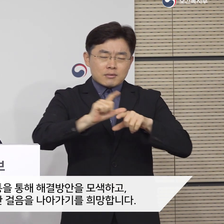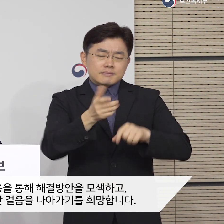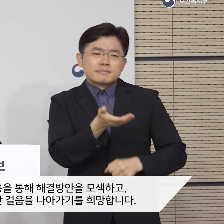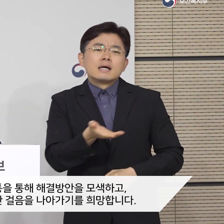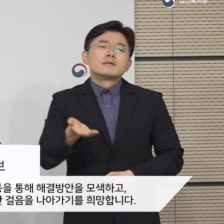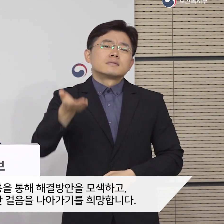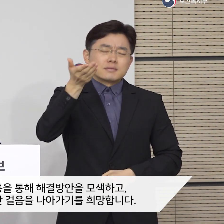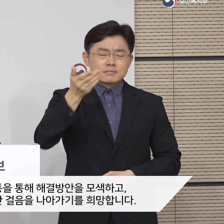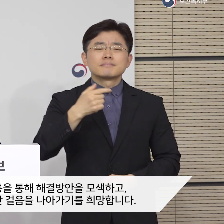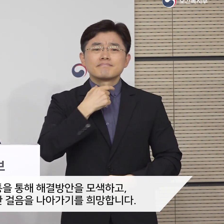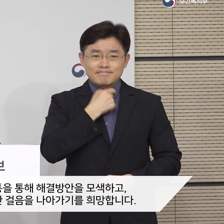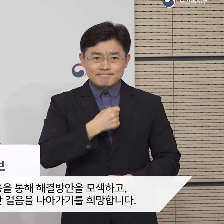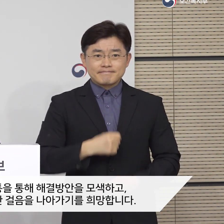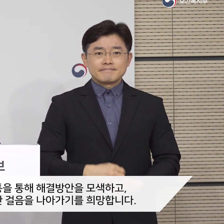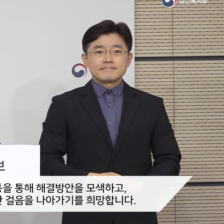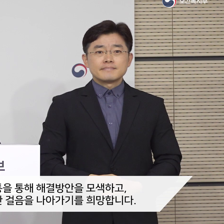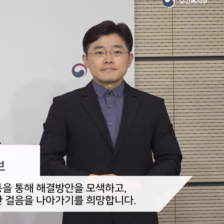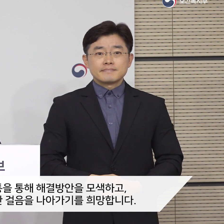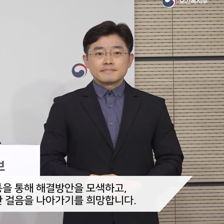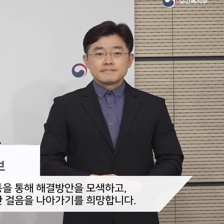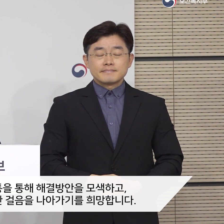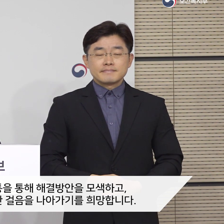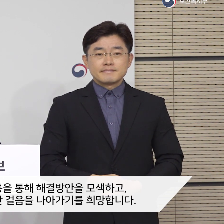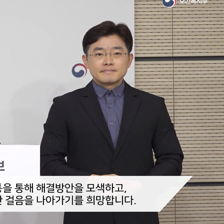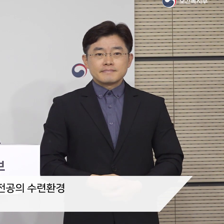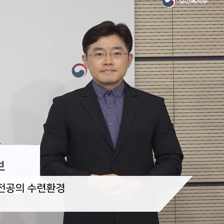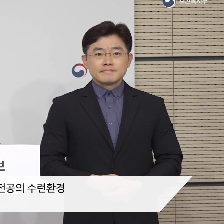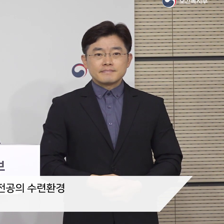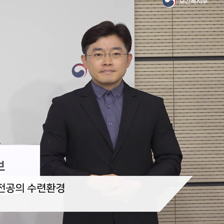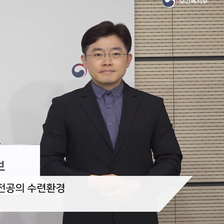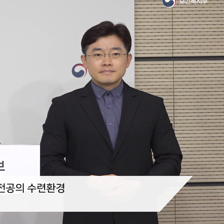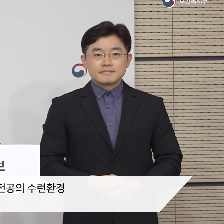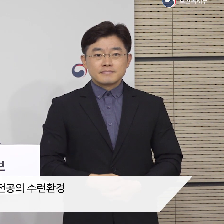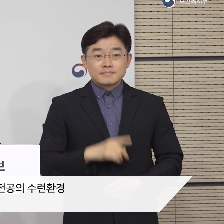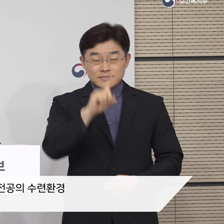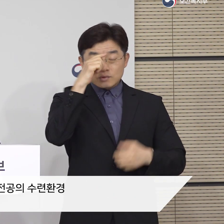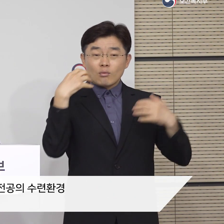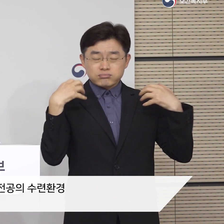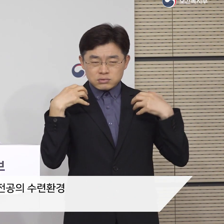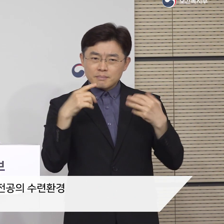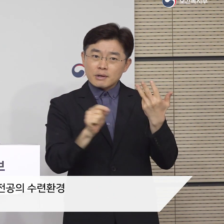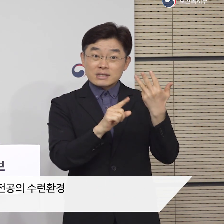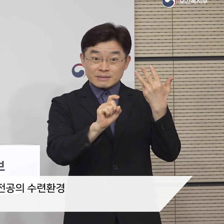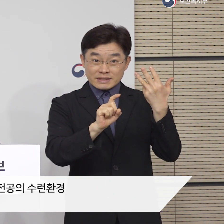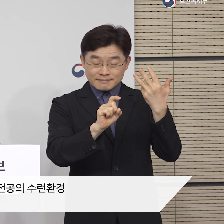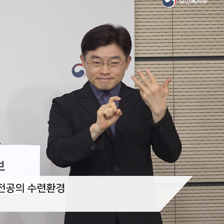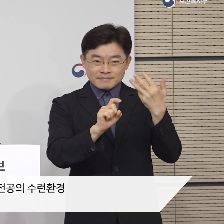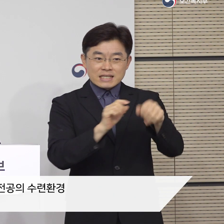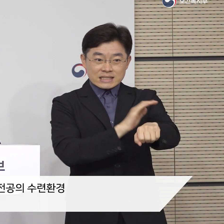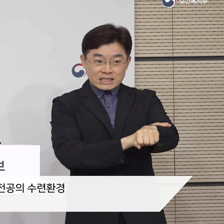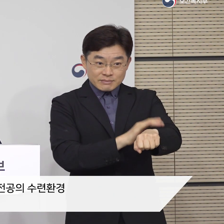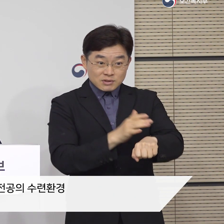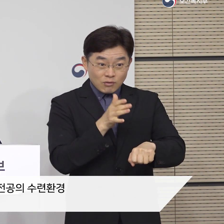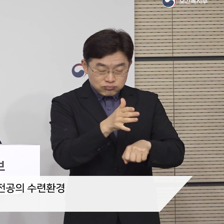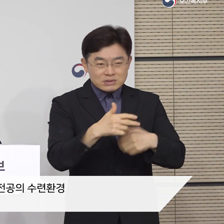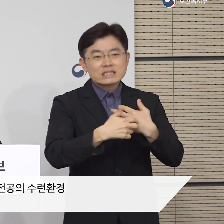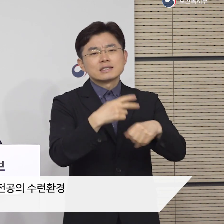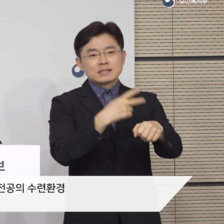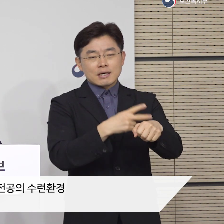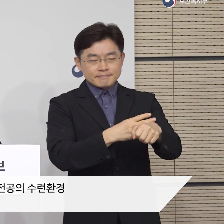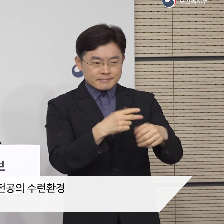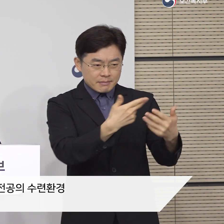걸음을 나아가기를 희망합니다. 정부는 지난 11일 전공의 협의회와 만나